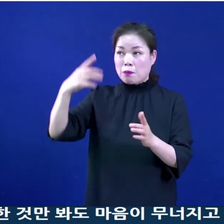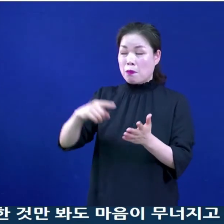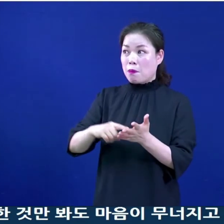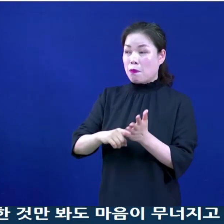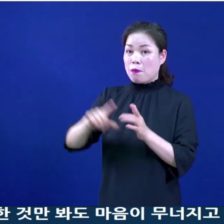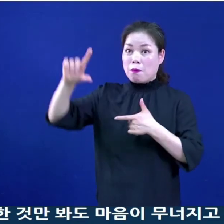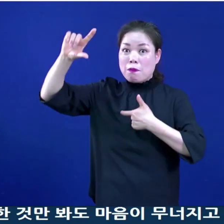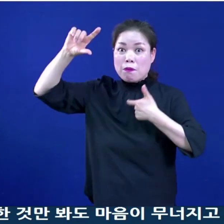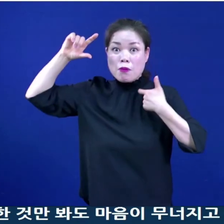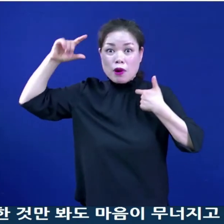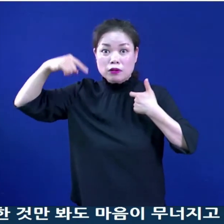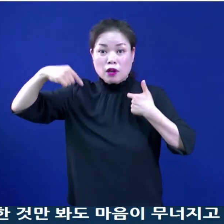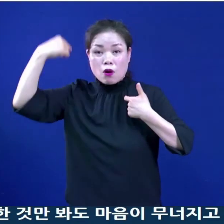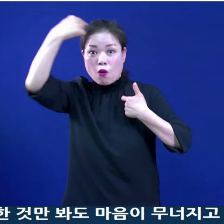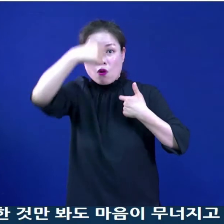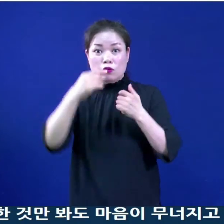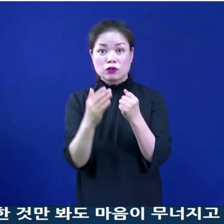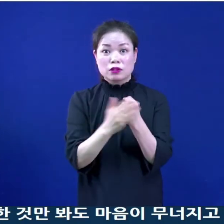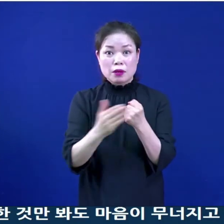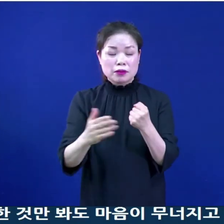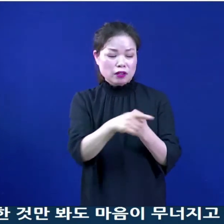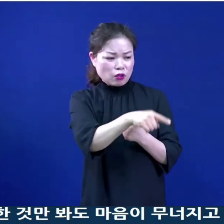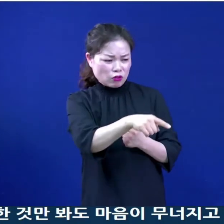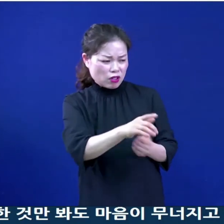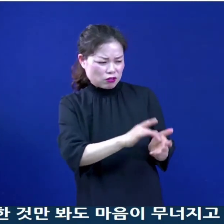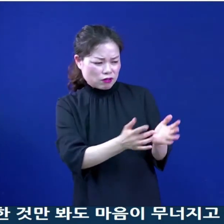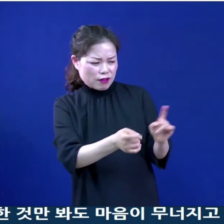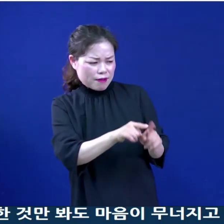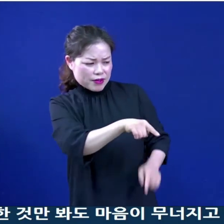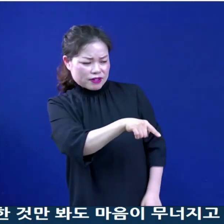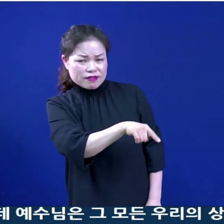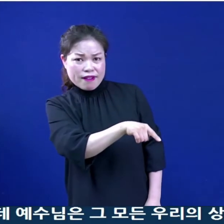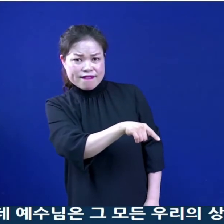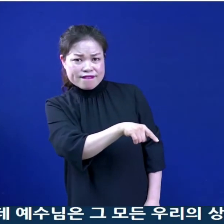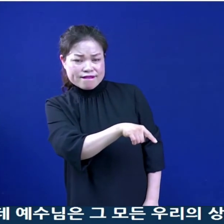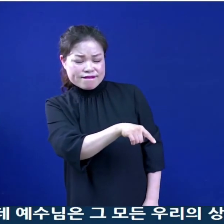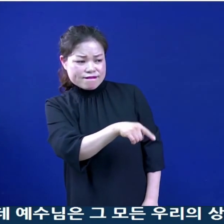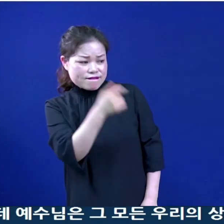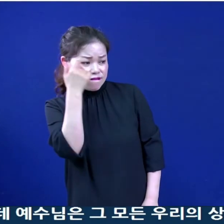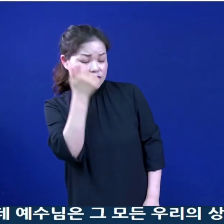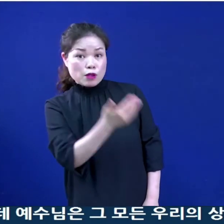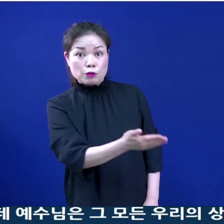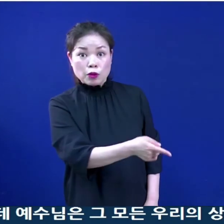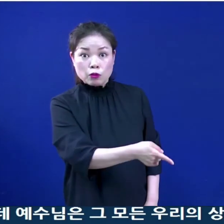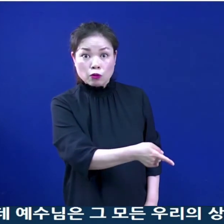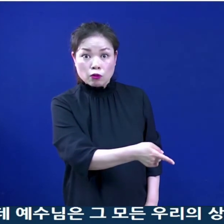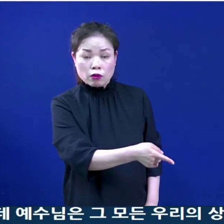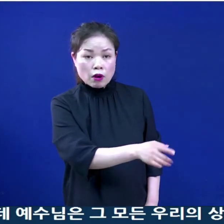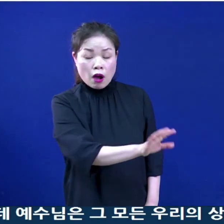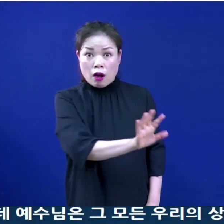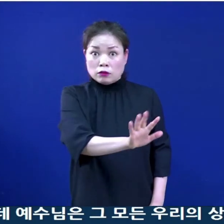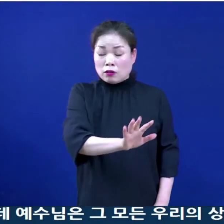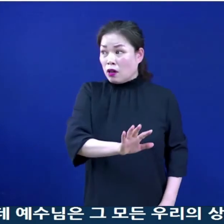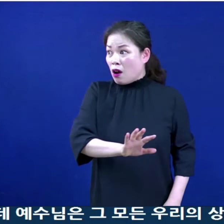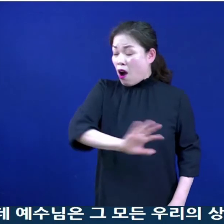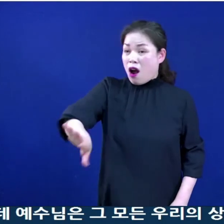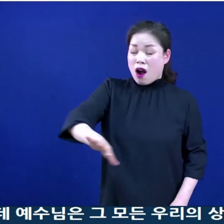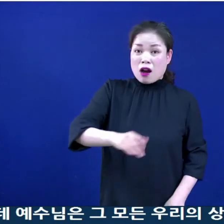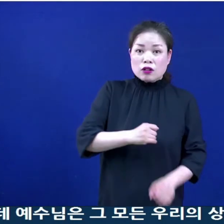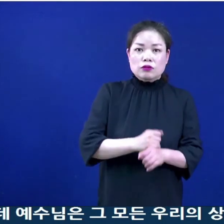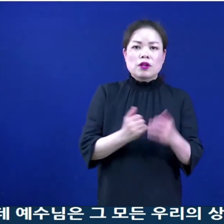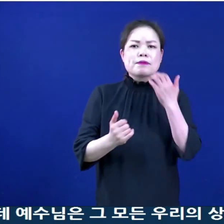불빛에 드러난 얼굴 때문에 너도 예수님과 한편이라는 기습적인 질문을 받고 아니라고 부인했던